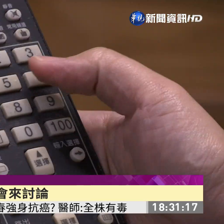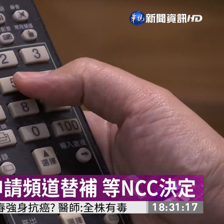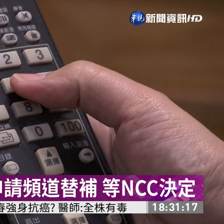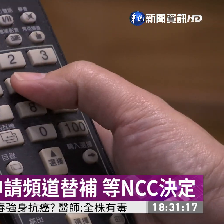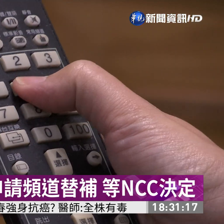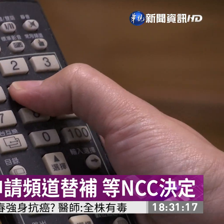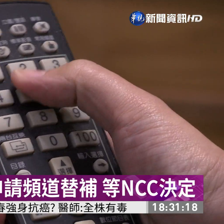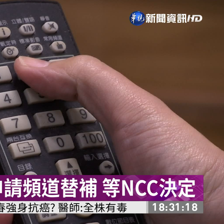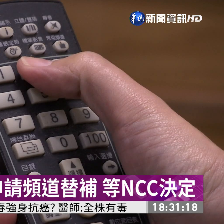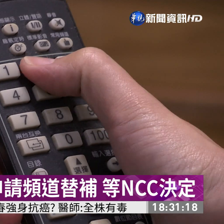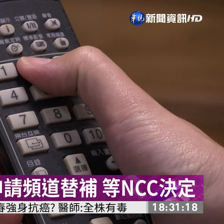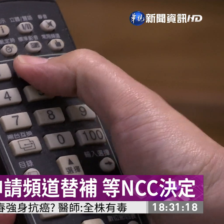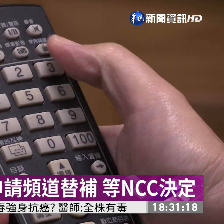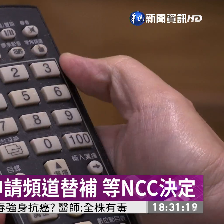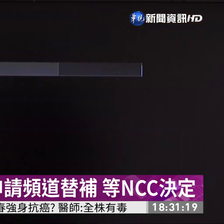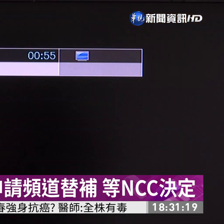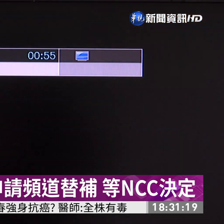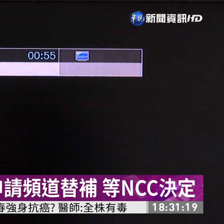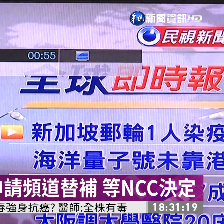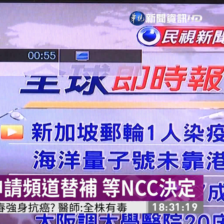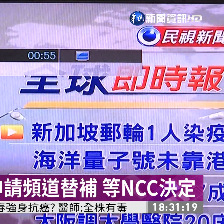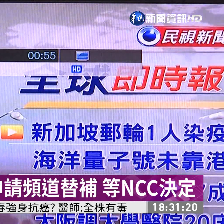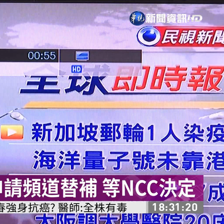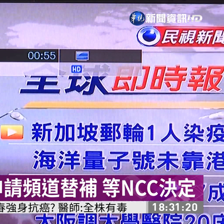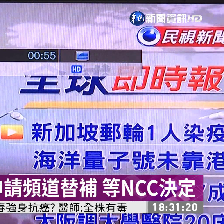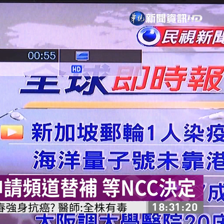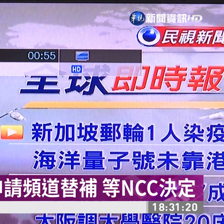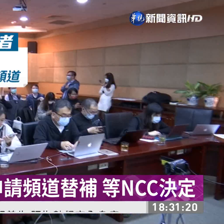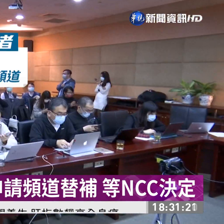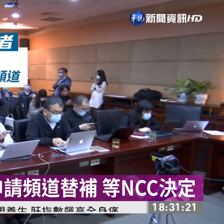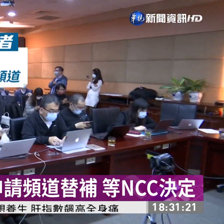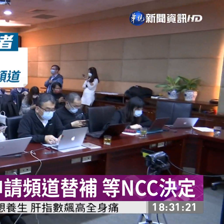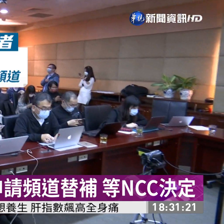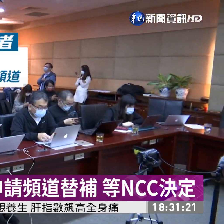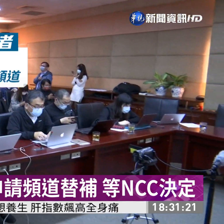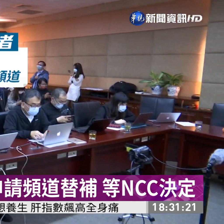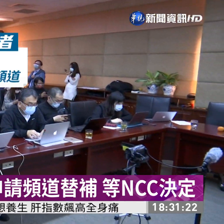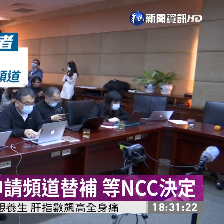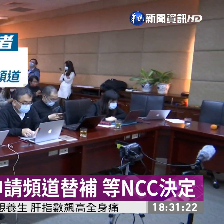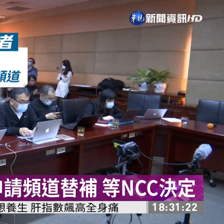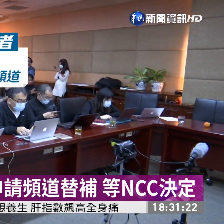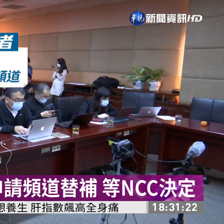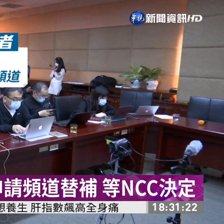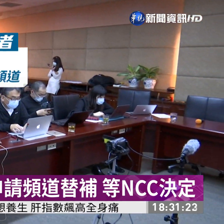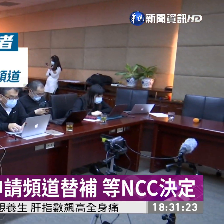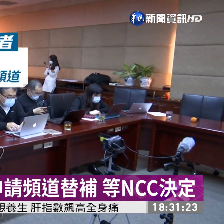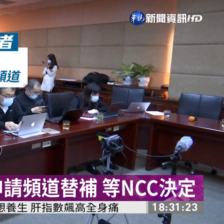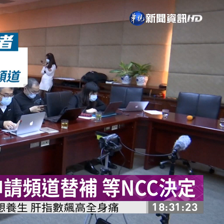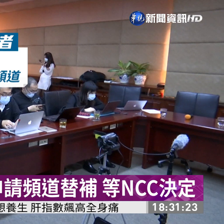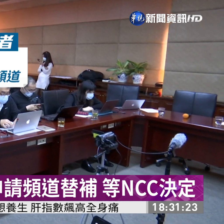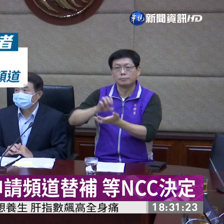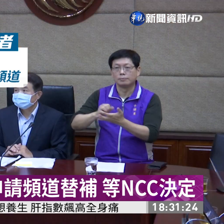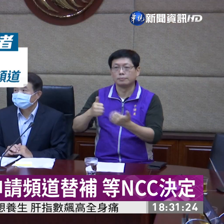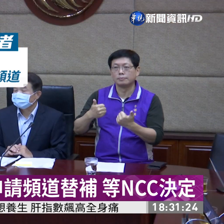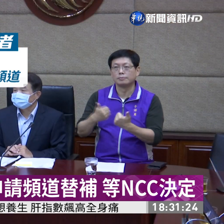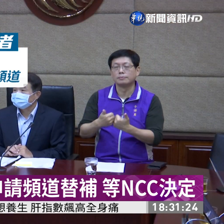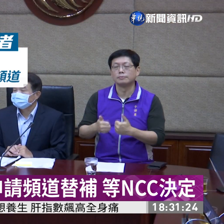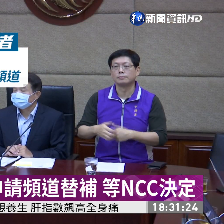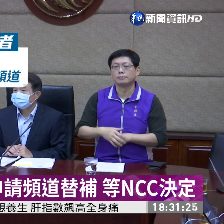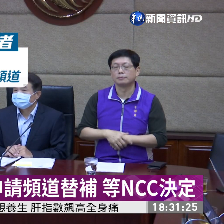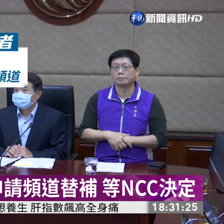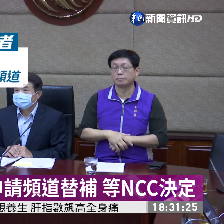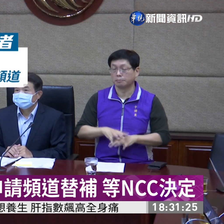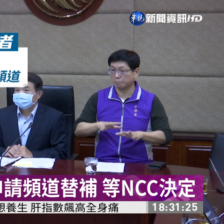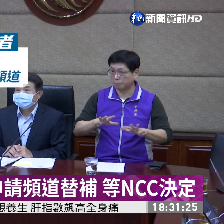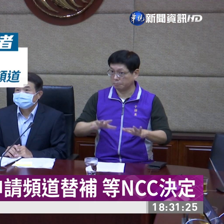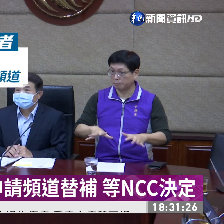论。 替补频道的申请到现在连第一关都还没有通过，目前全台一共64家系统业者中，42家仍旧维